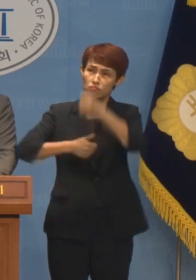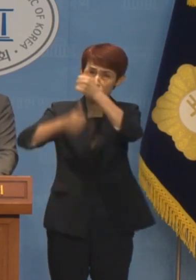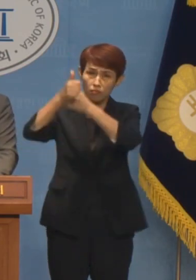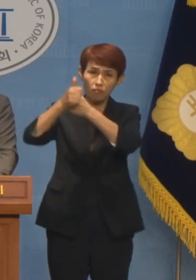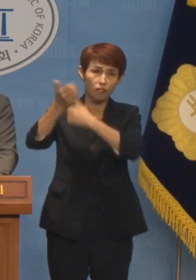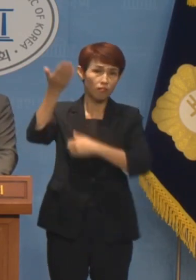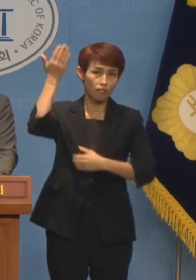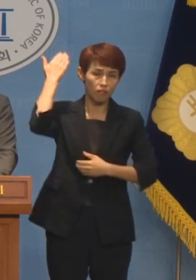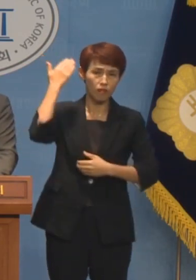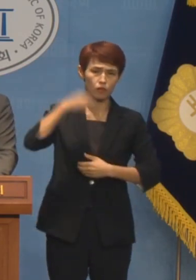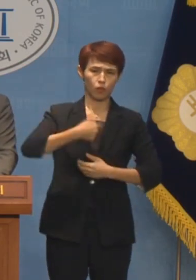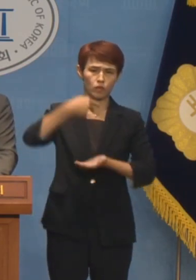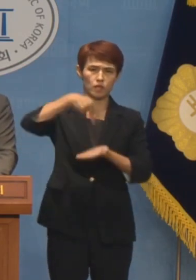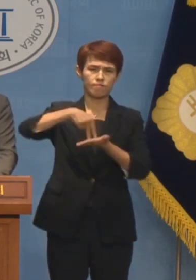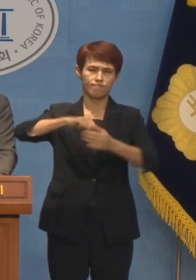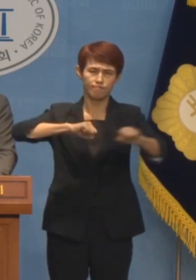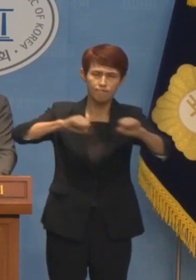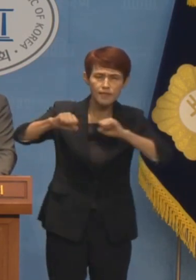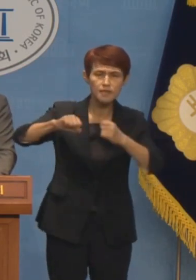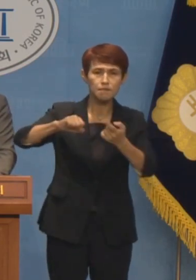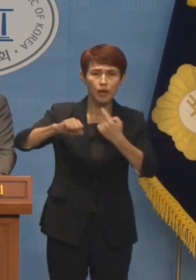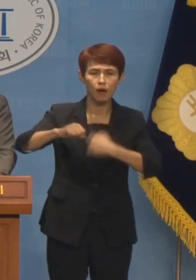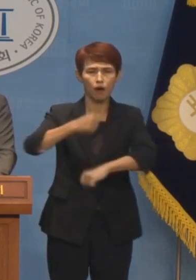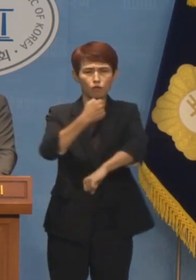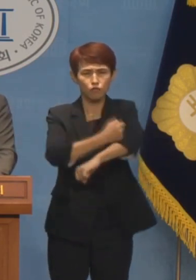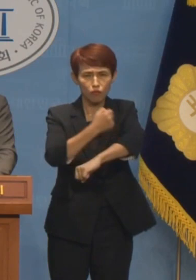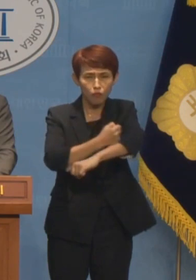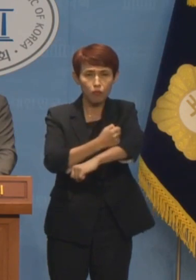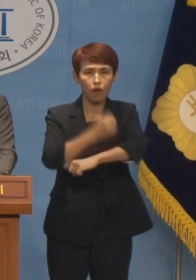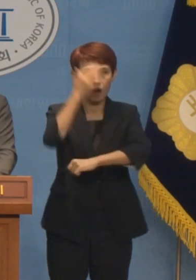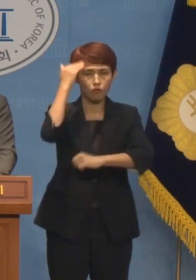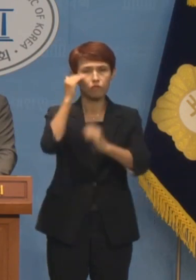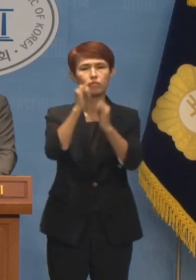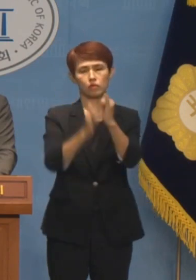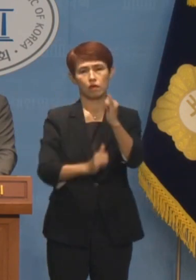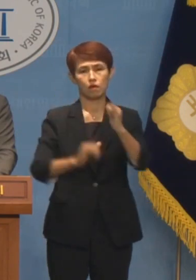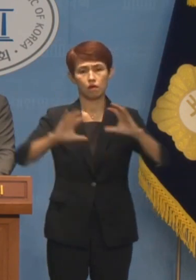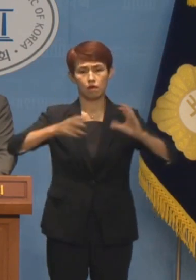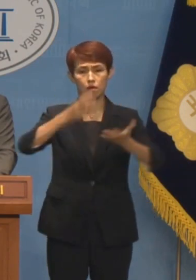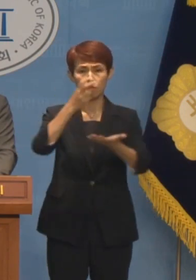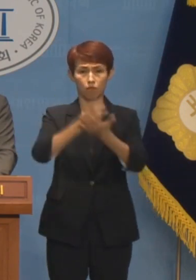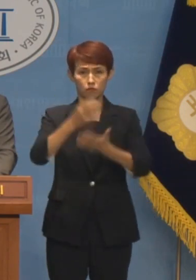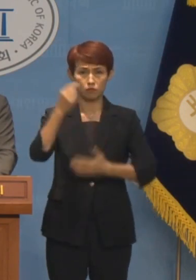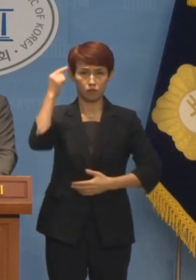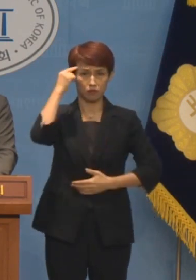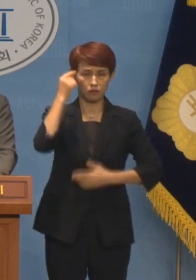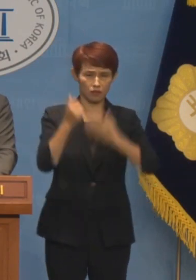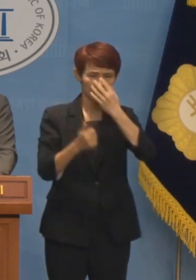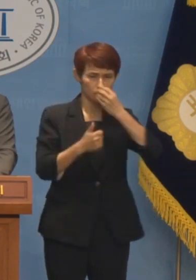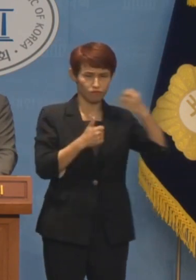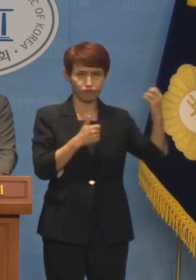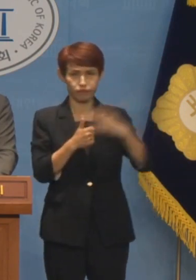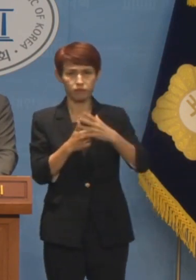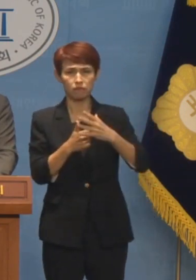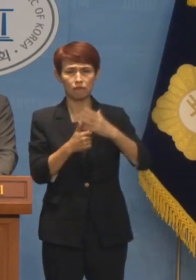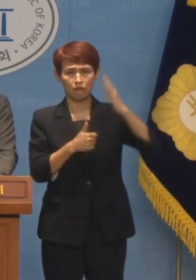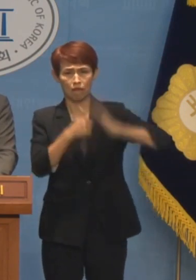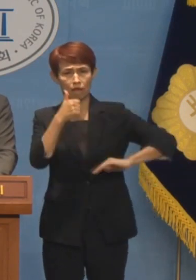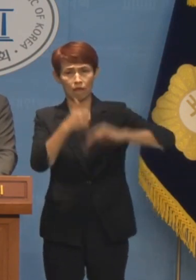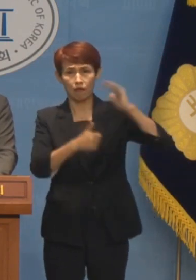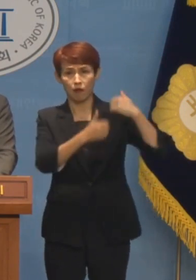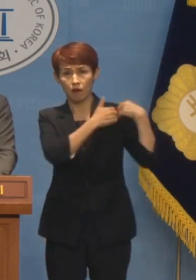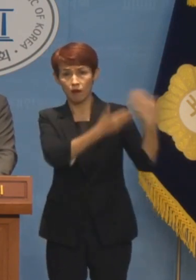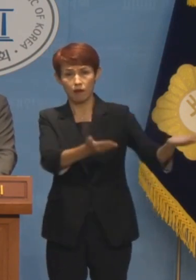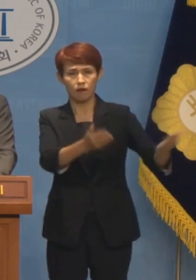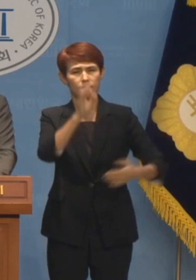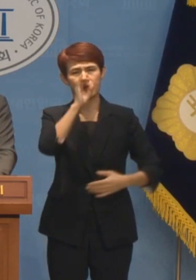독립운동과 우리가 피땀으로 쌓아올린 우리의 역사, 또 헌법 정신이 모욕당하고 수모당하게 할 수는